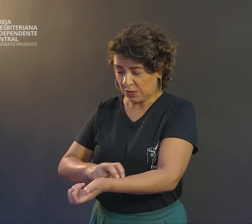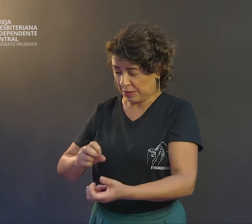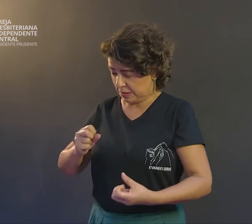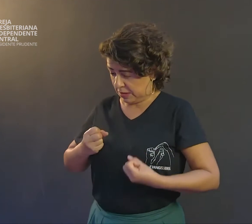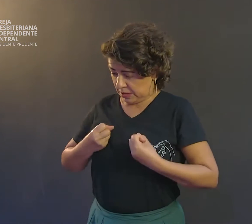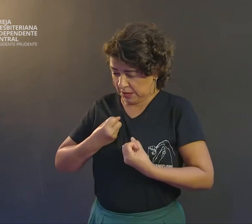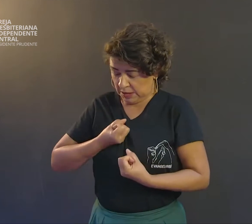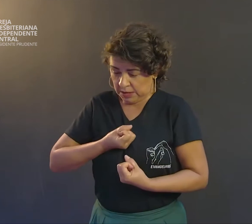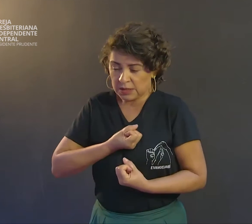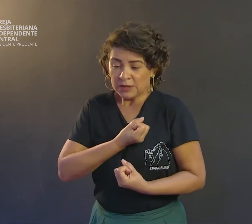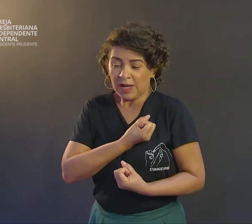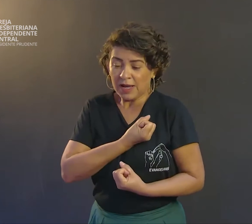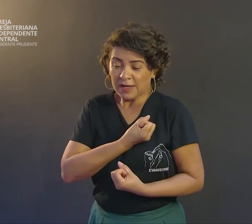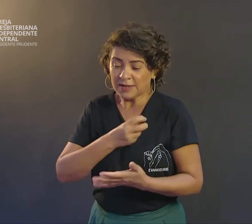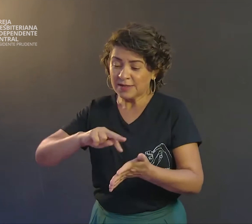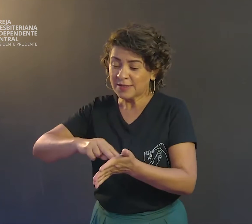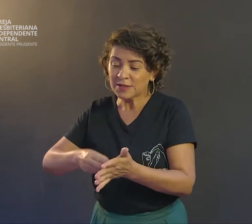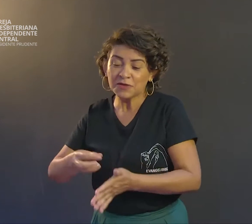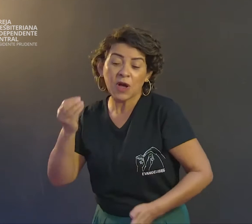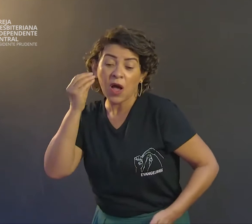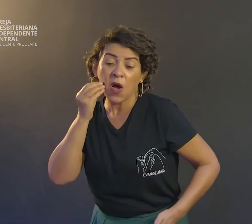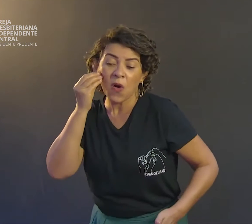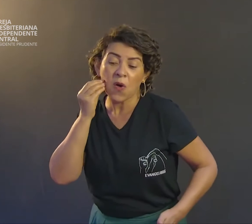dando oportunidade para o diabo.